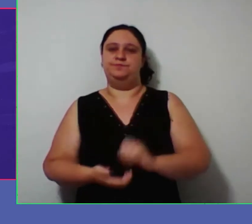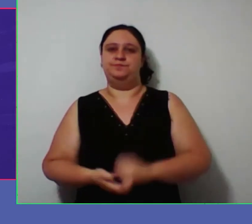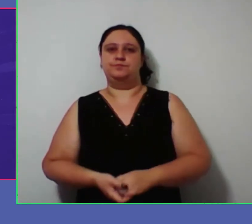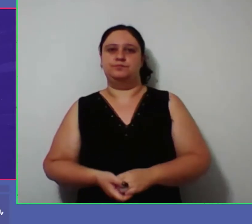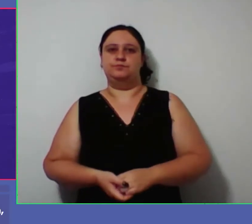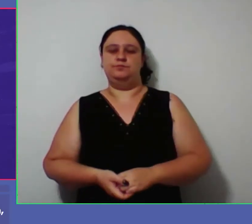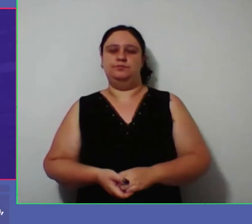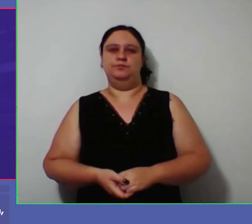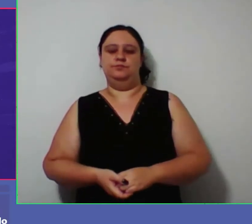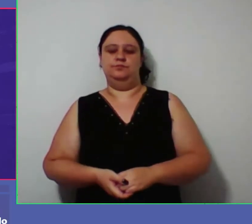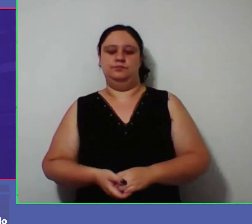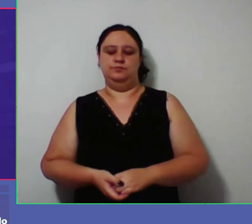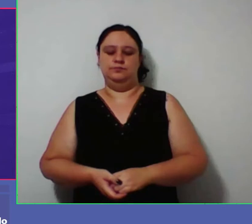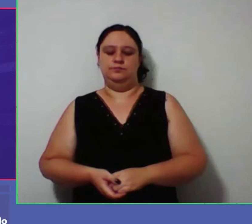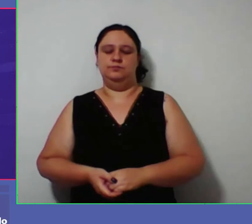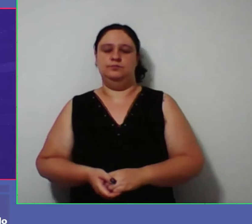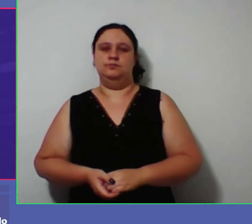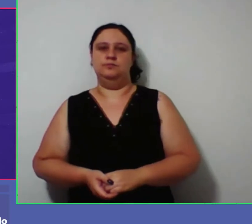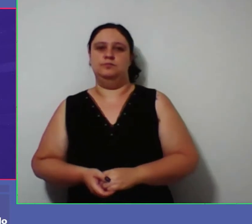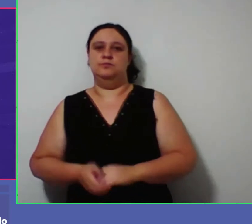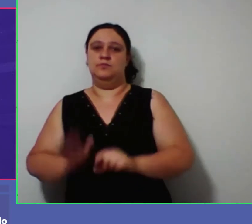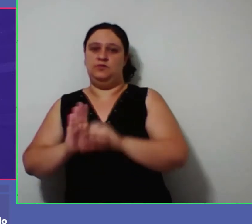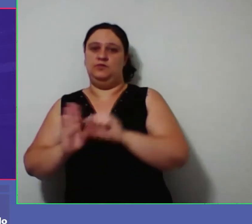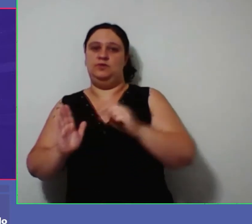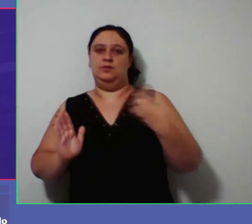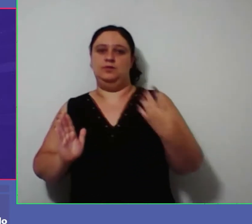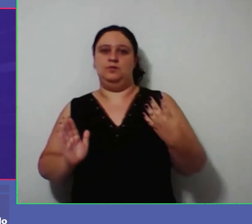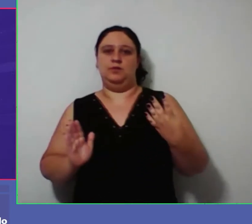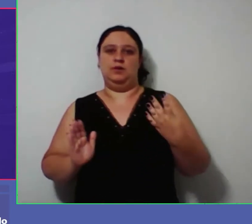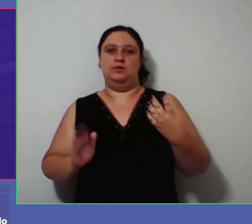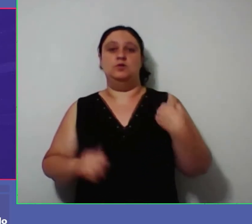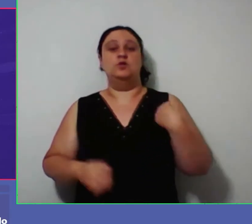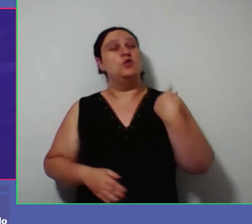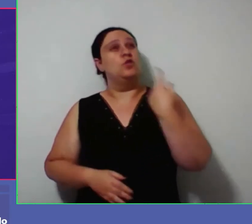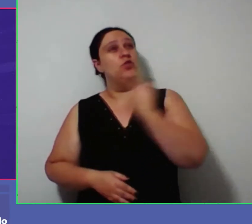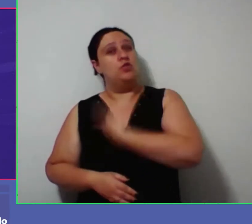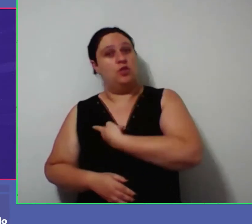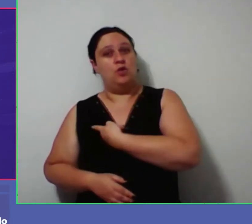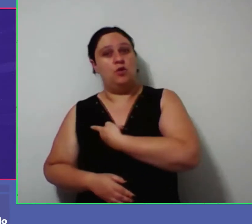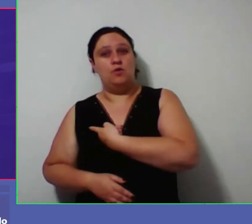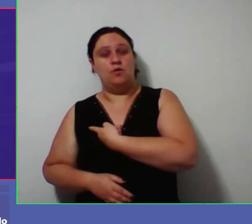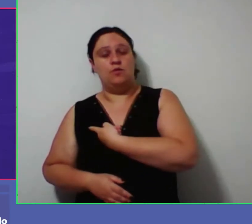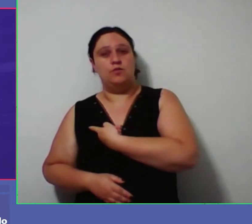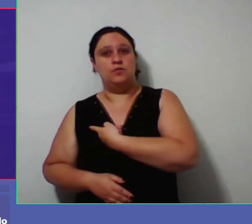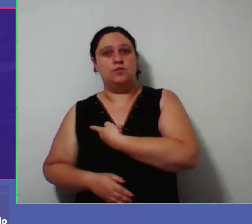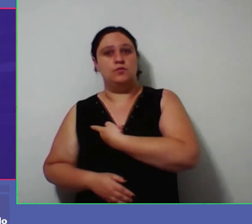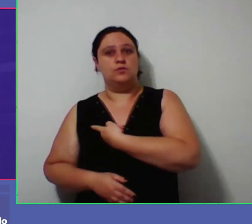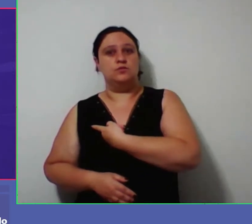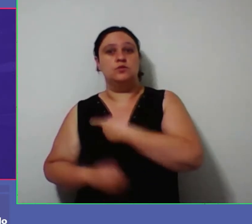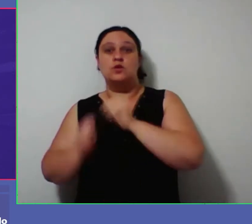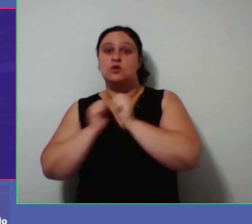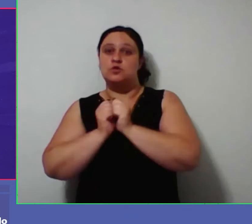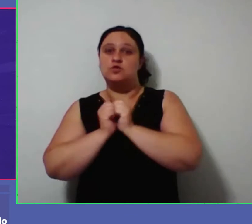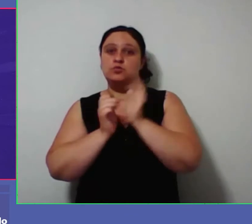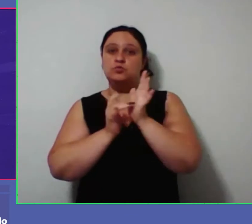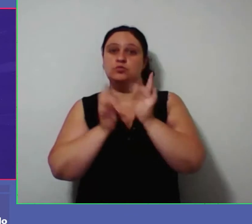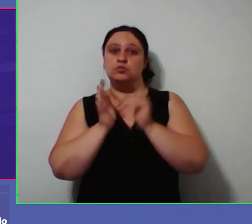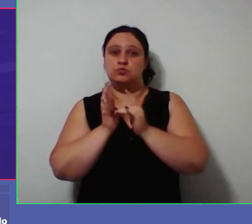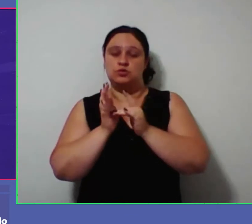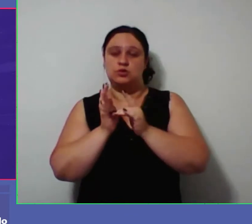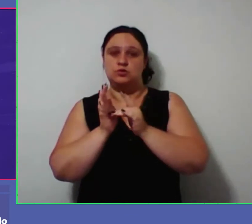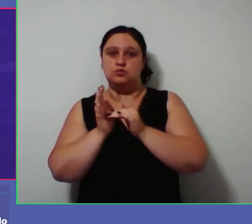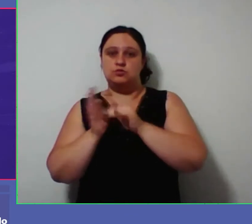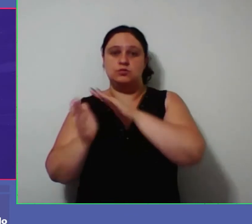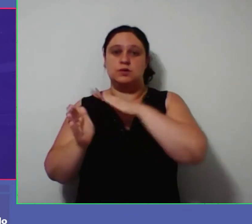versículo 4. Fomos, pois, sepultados com ele na morte pelo batismo, para que como Cristo